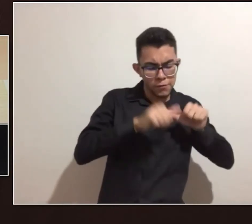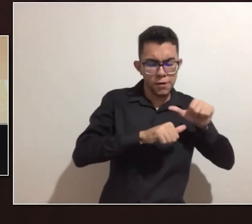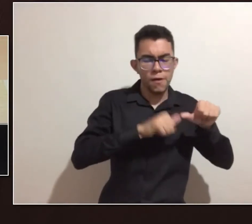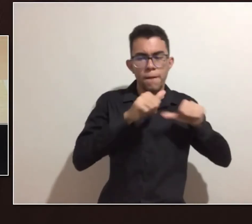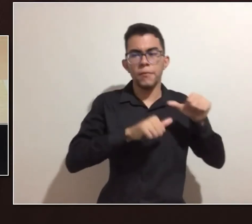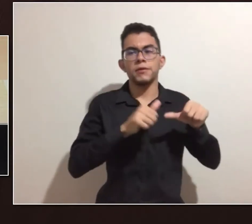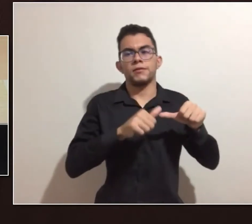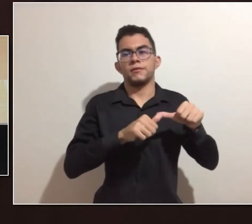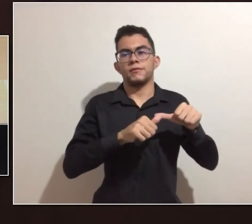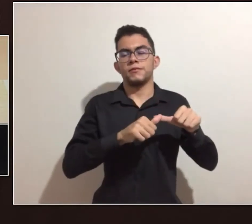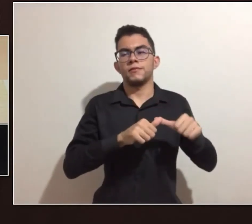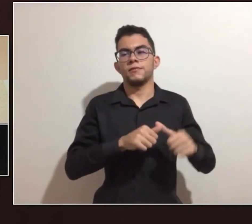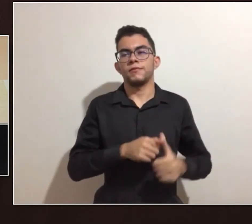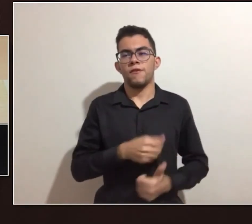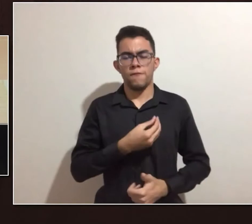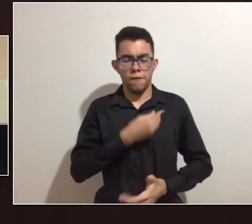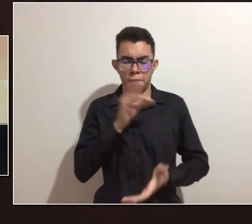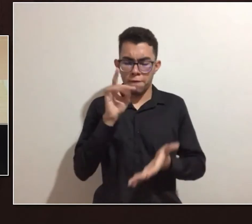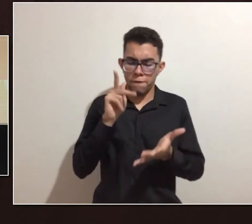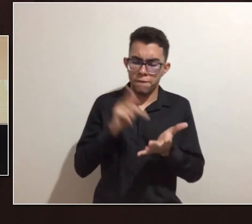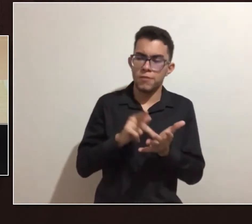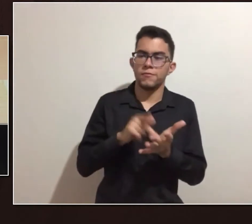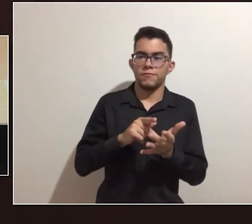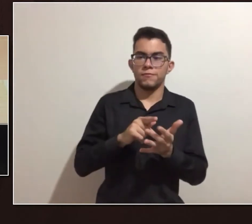vida. Não é?